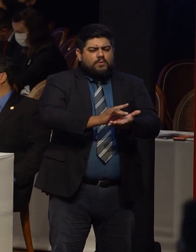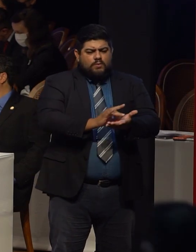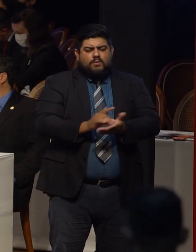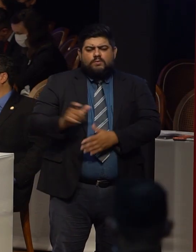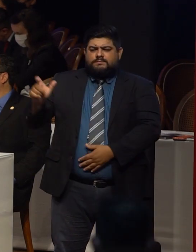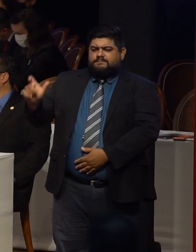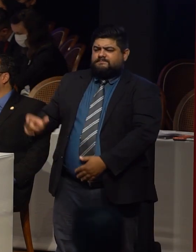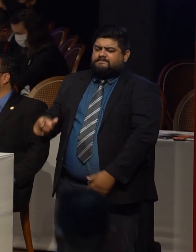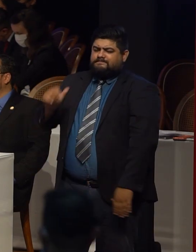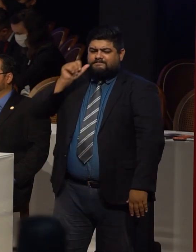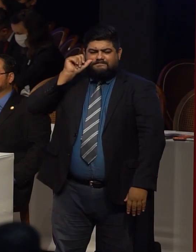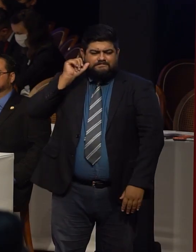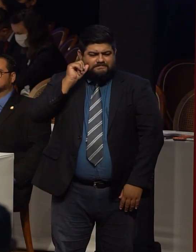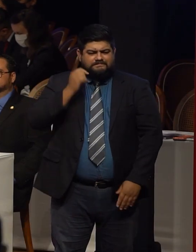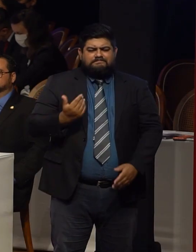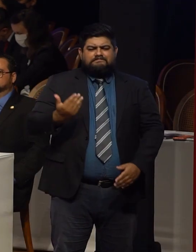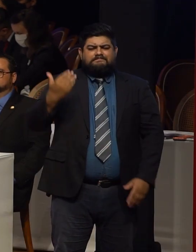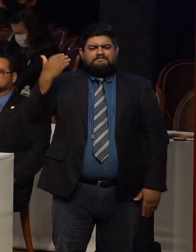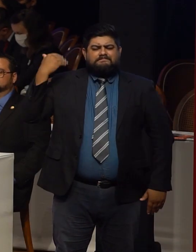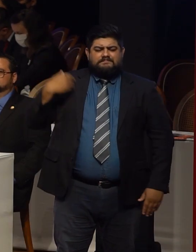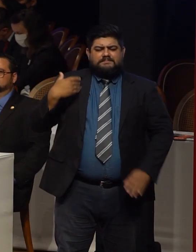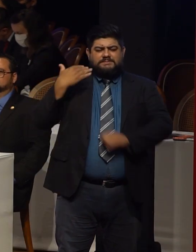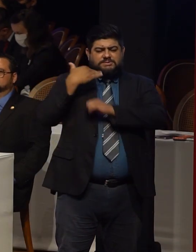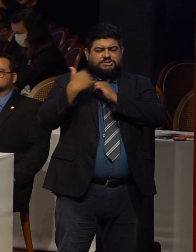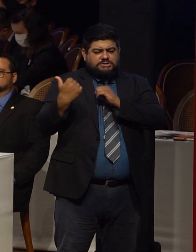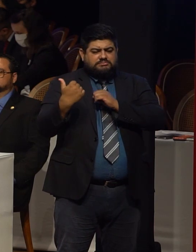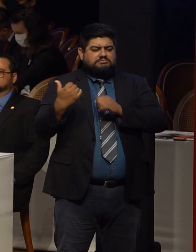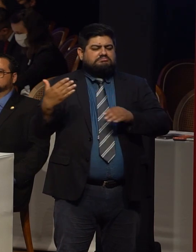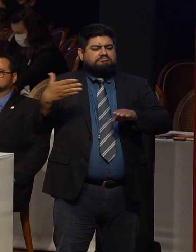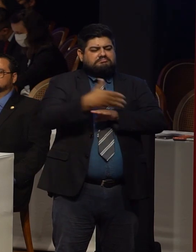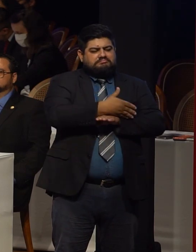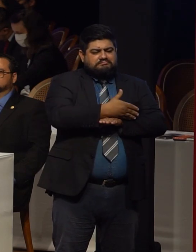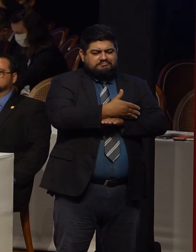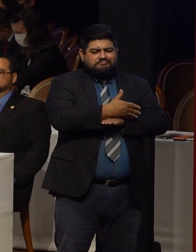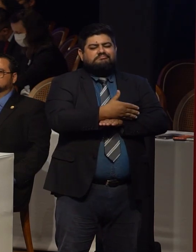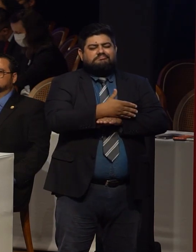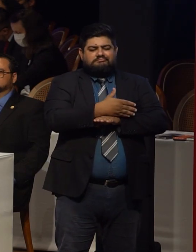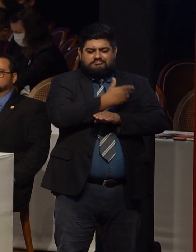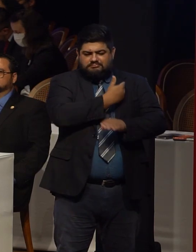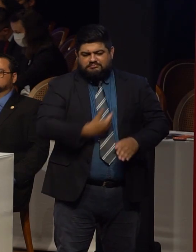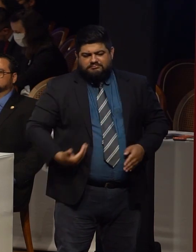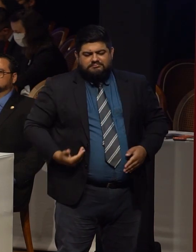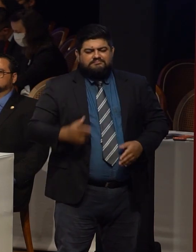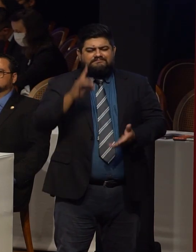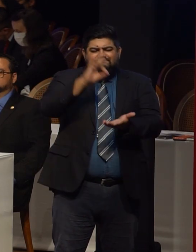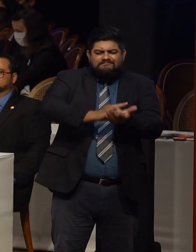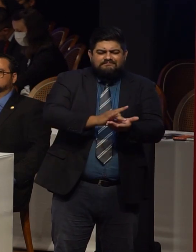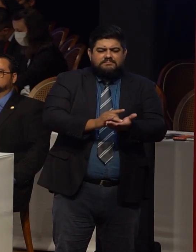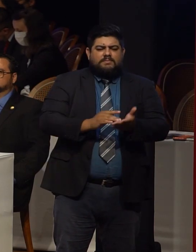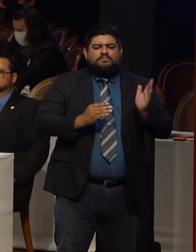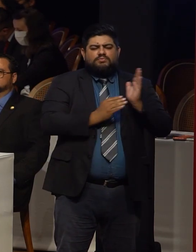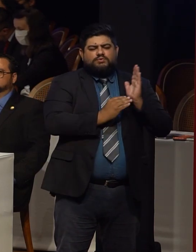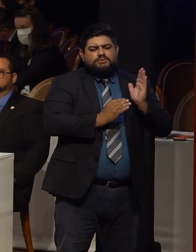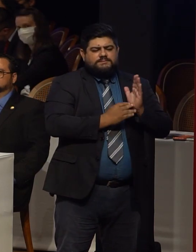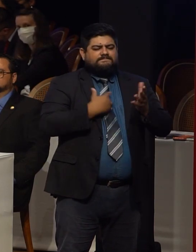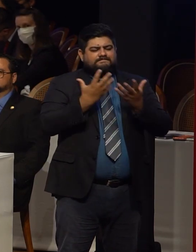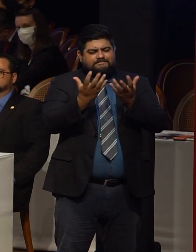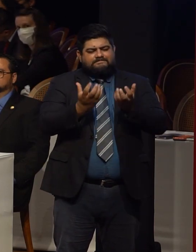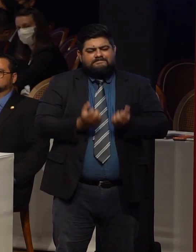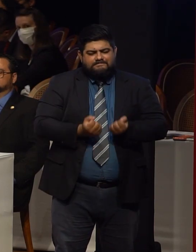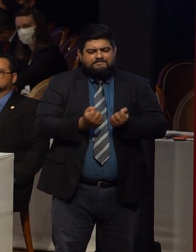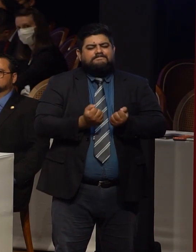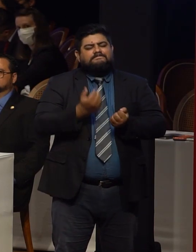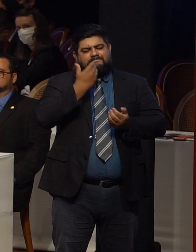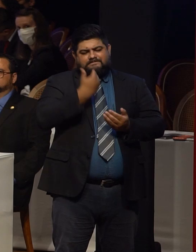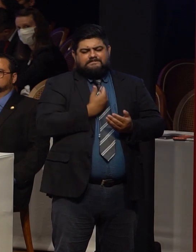nosso governador, que desde a primeira vez que ele me convidou para entrar no governo, que foi esse o verdadeiro motivo que eu entrei e aceitei o convite dele,